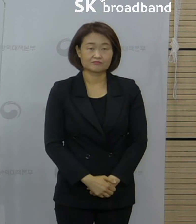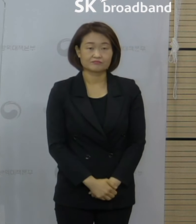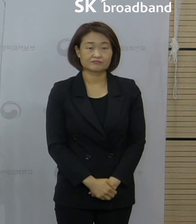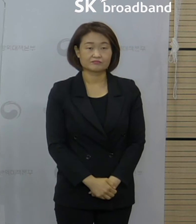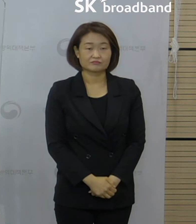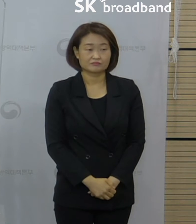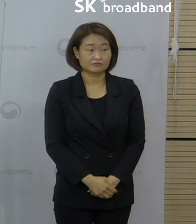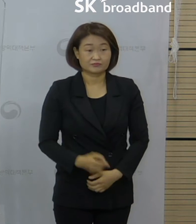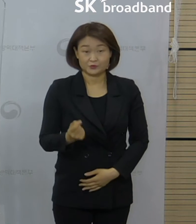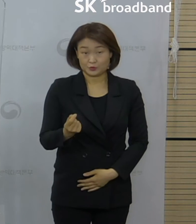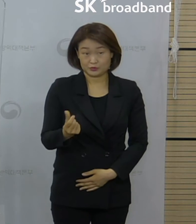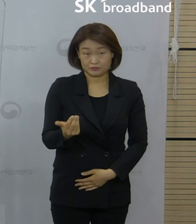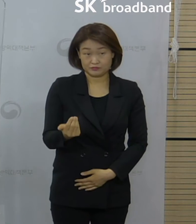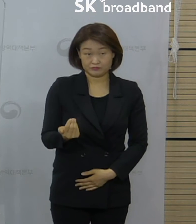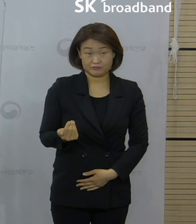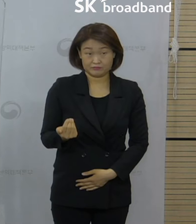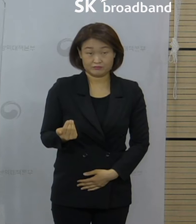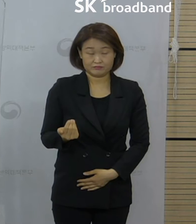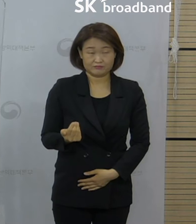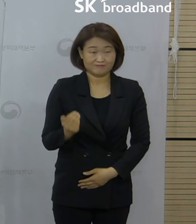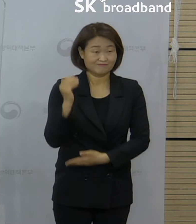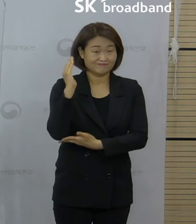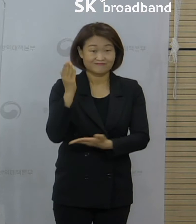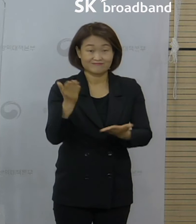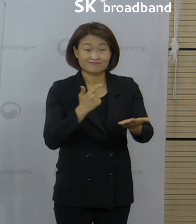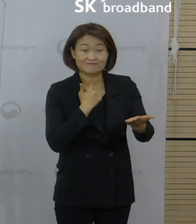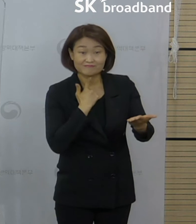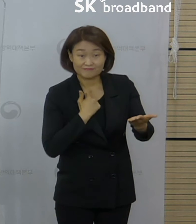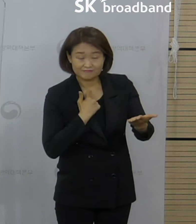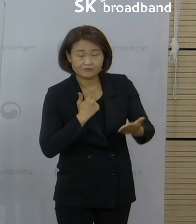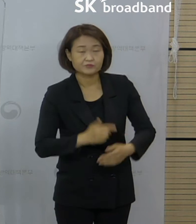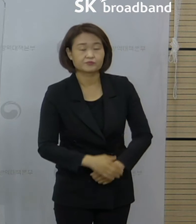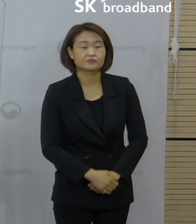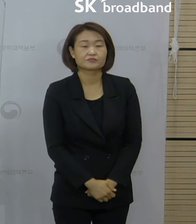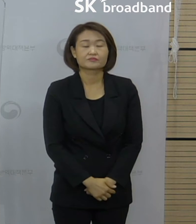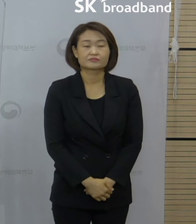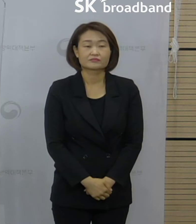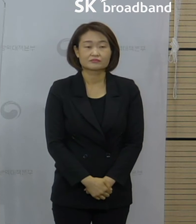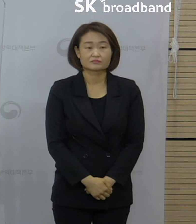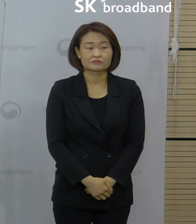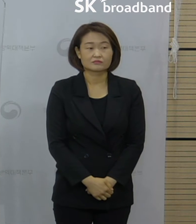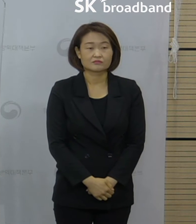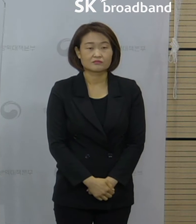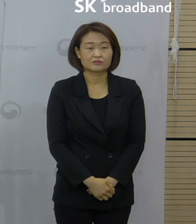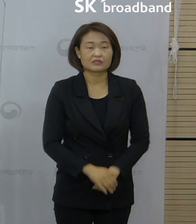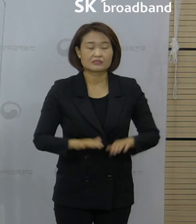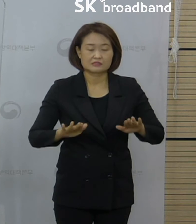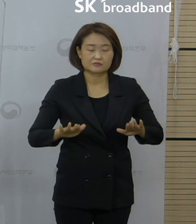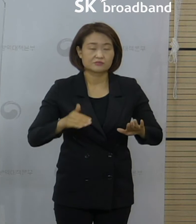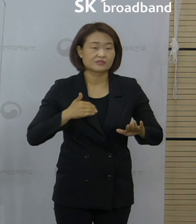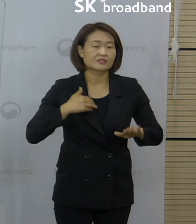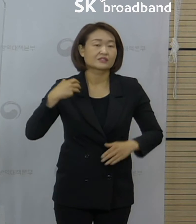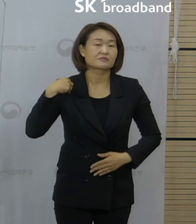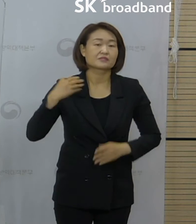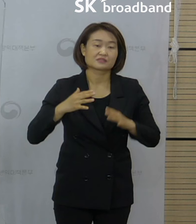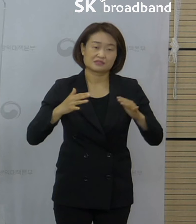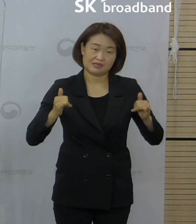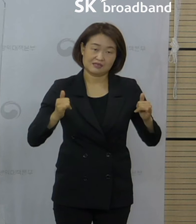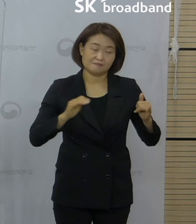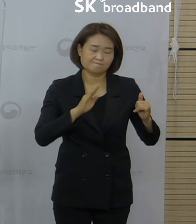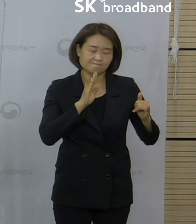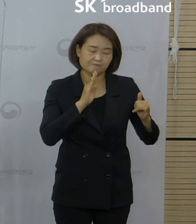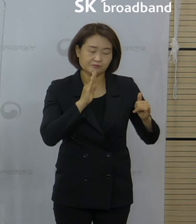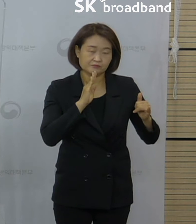네, 조금 전에 말씀드린 대로 방역당국의 실무자 입장으로서는